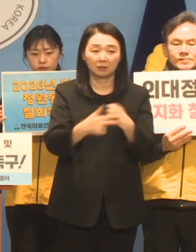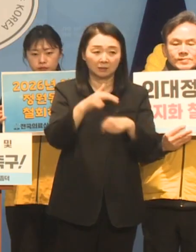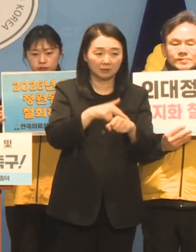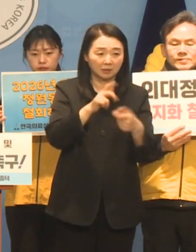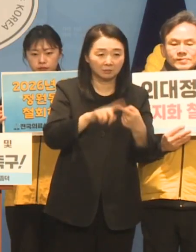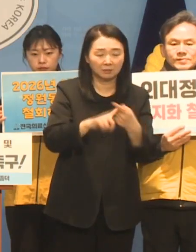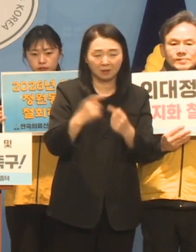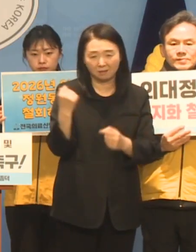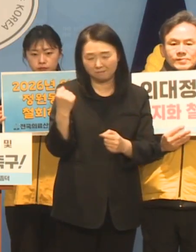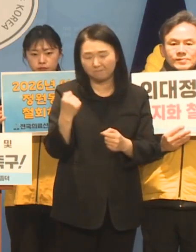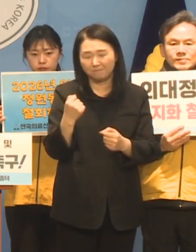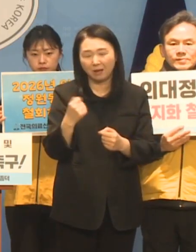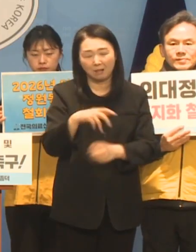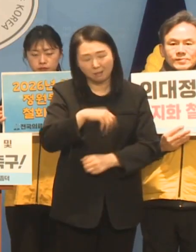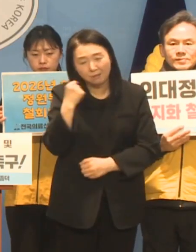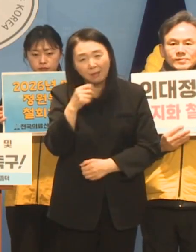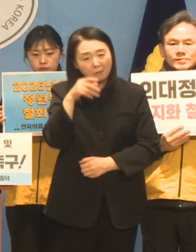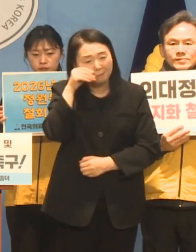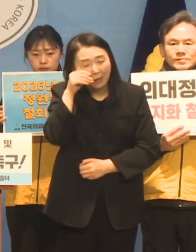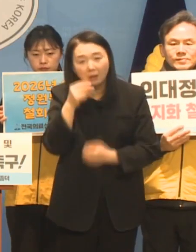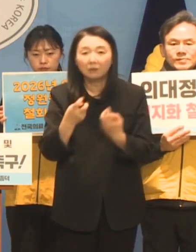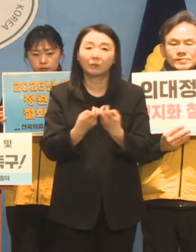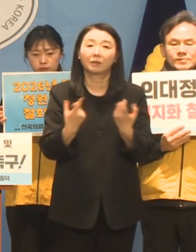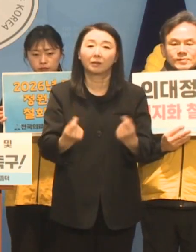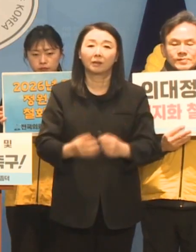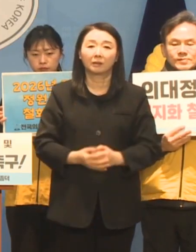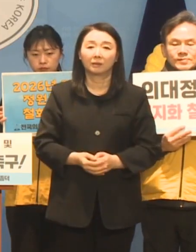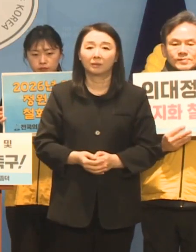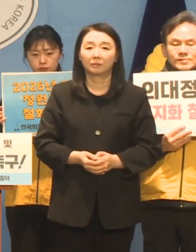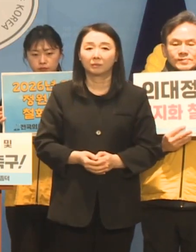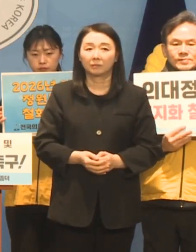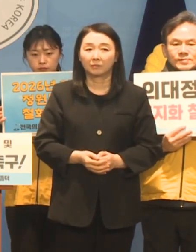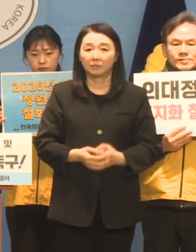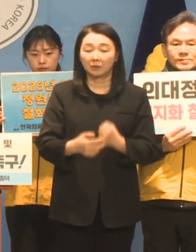굴복입니다. 의대 증원 백지화와